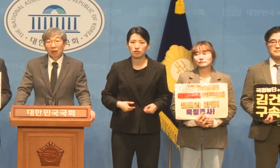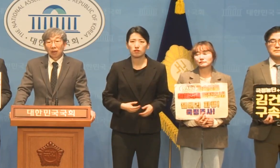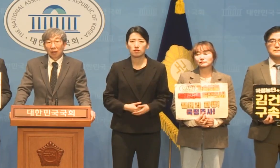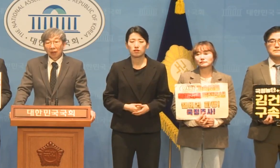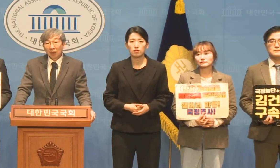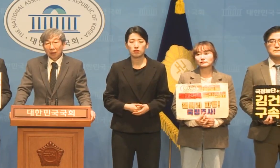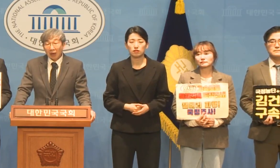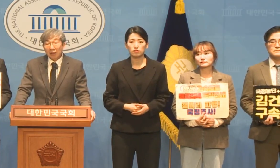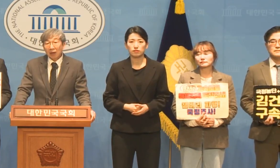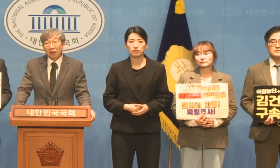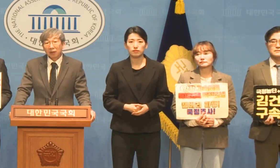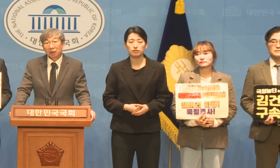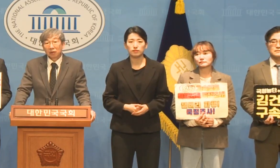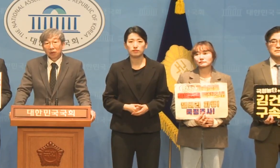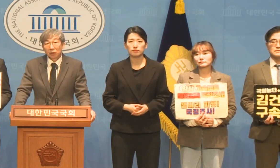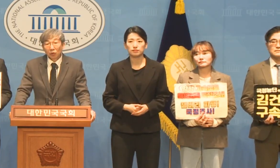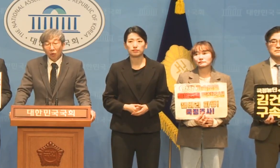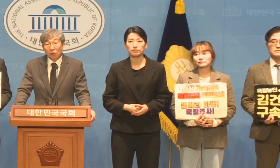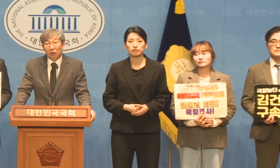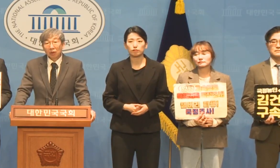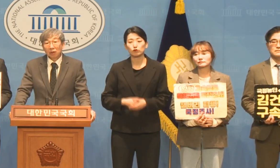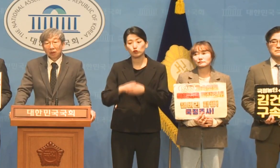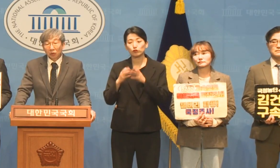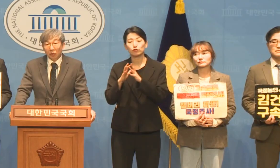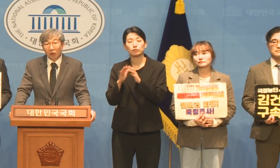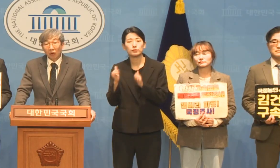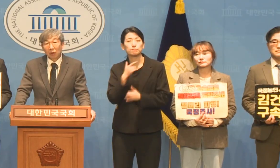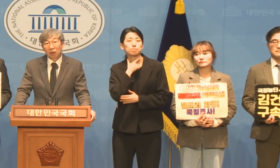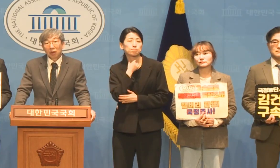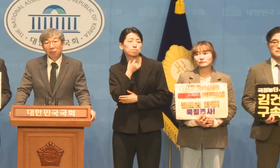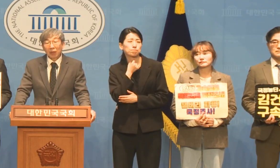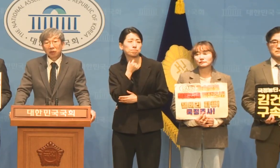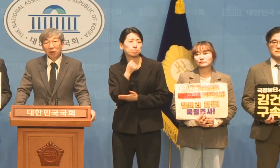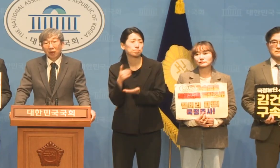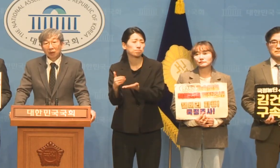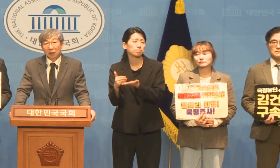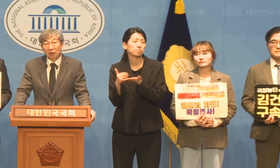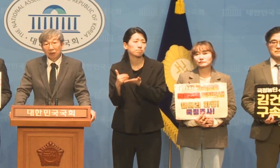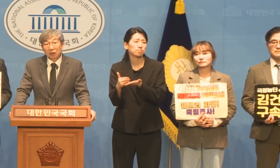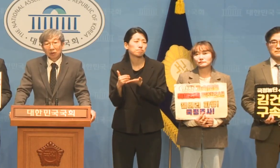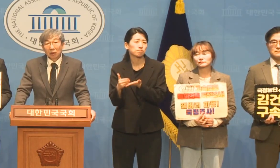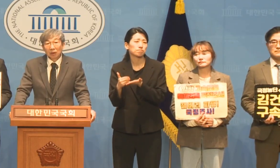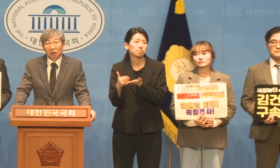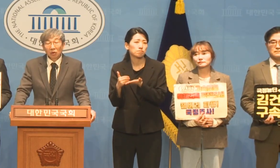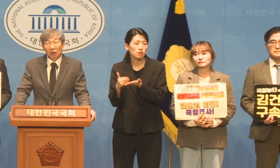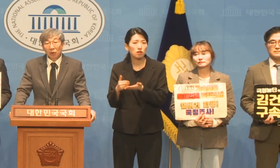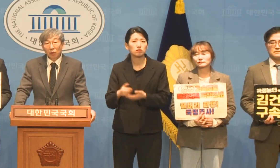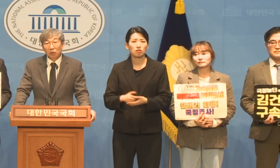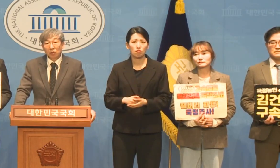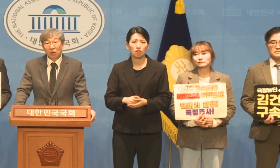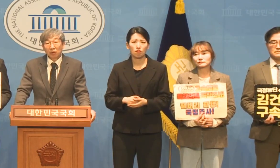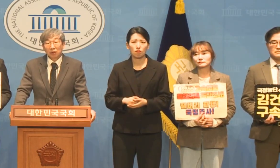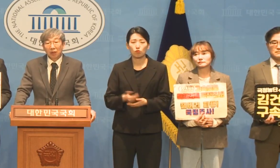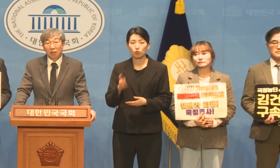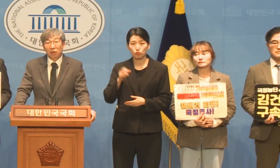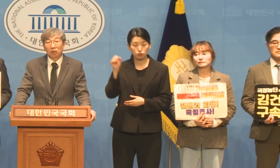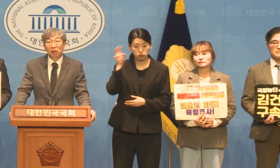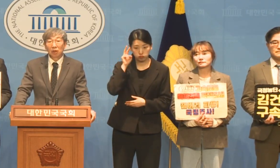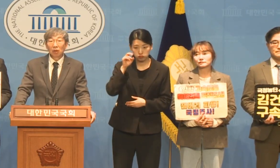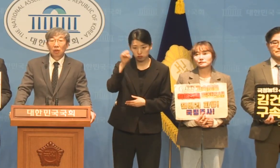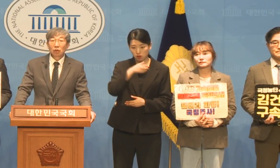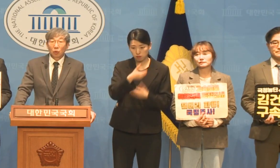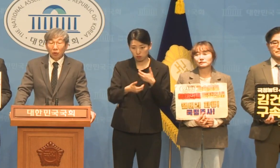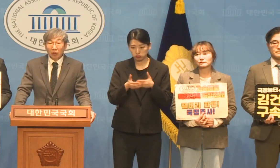국민들의 당연한 요구를 이유로 백지화했던 서울 양평 고속도로 건설